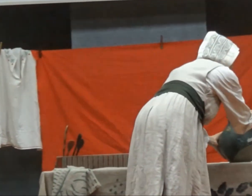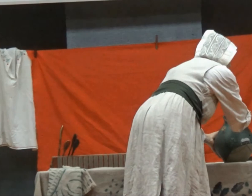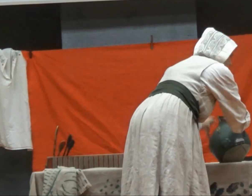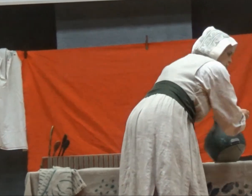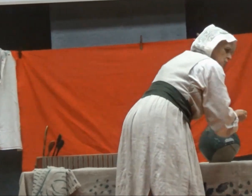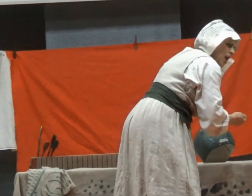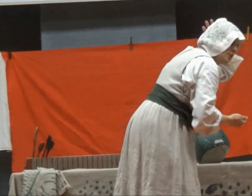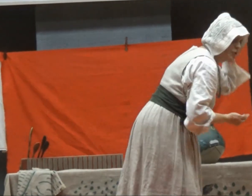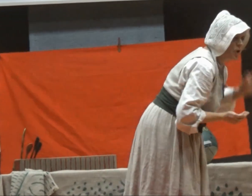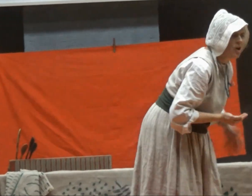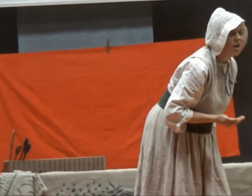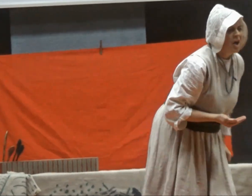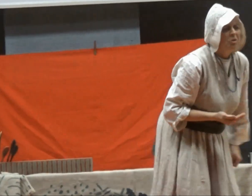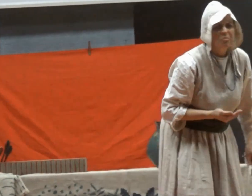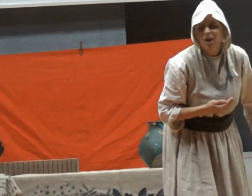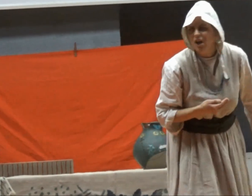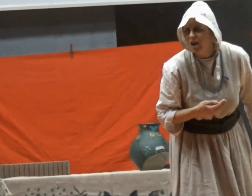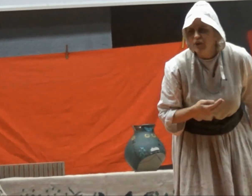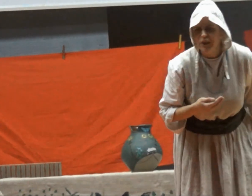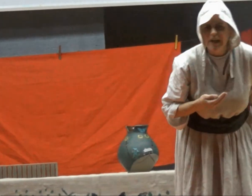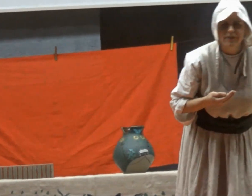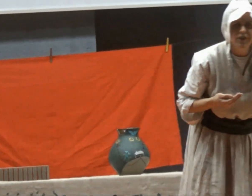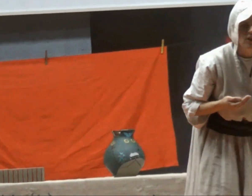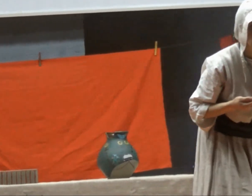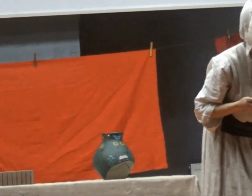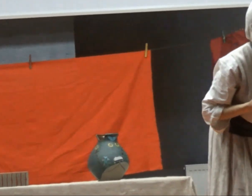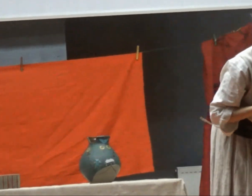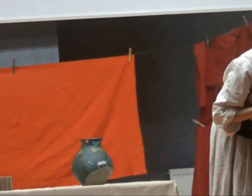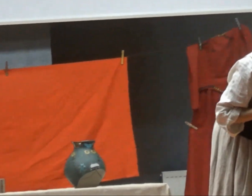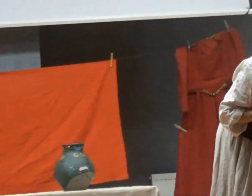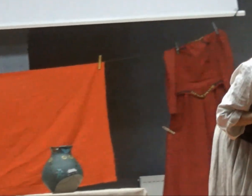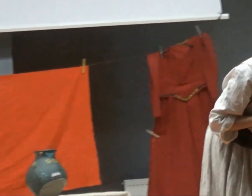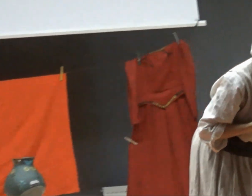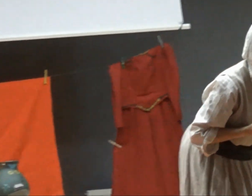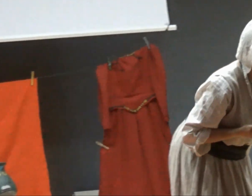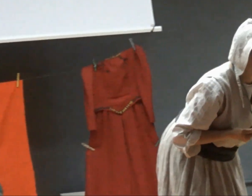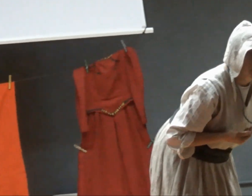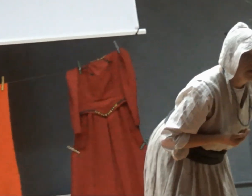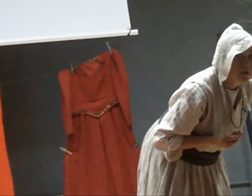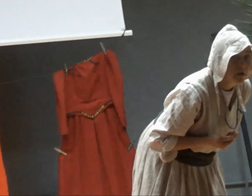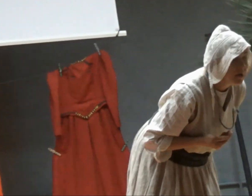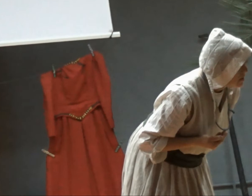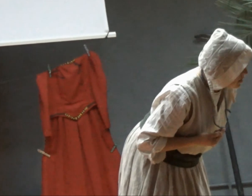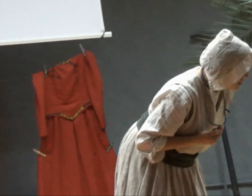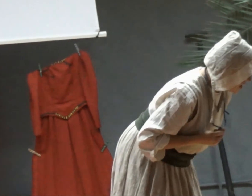žalčiuko. Žalčiuk, žalčiuk, pieno naktį, vaikai nematė